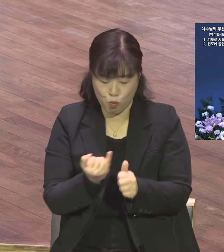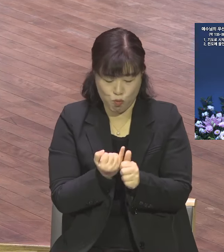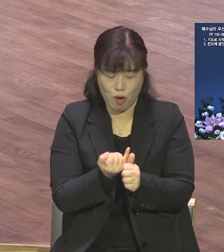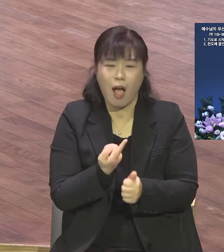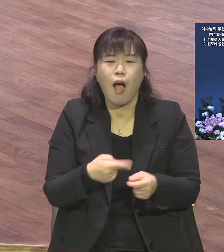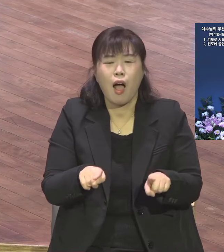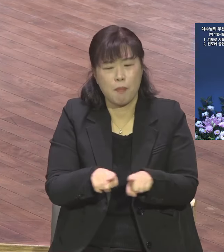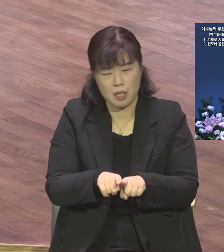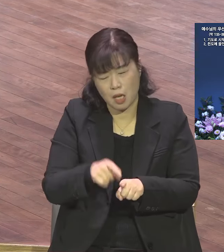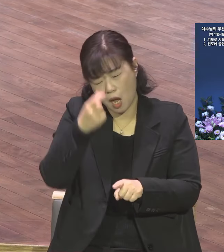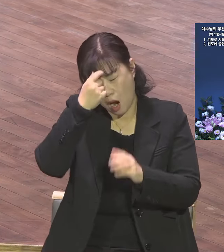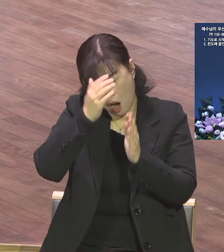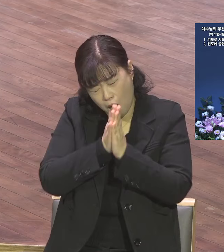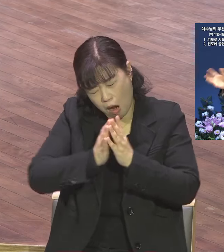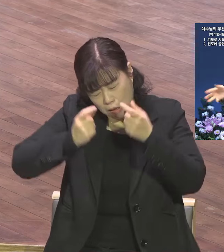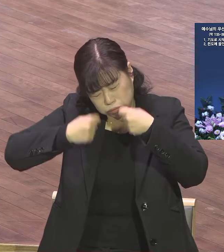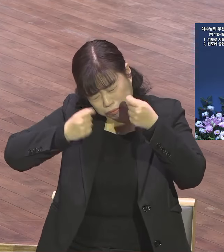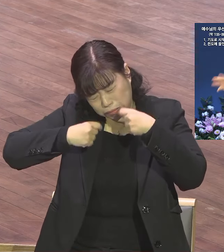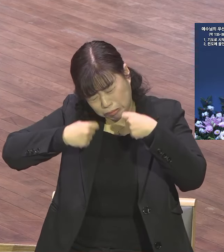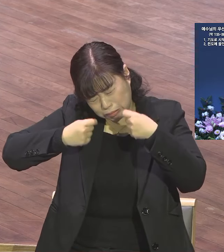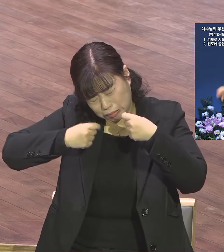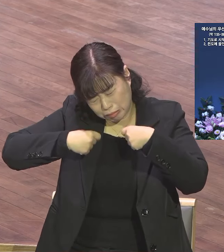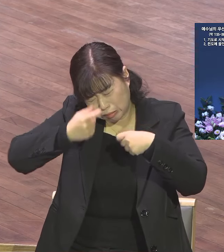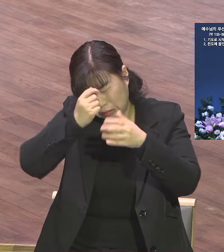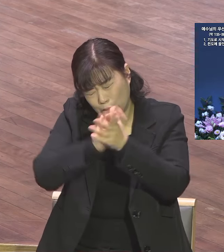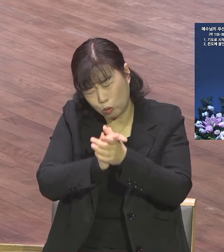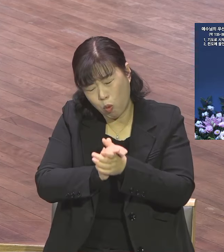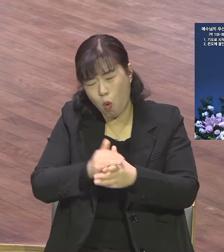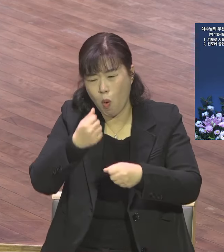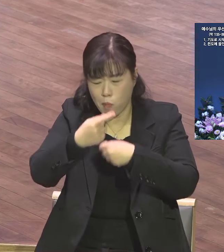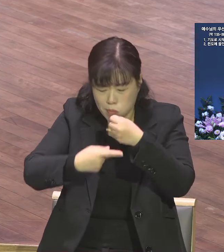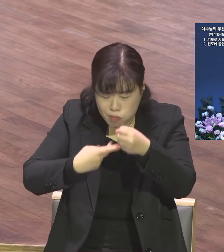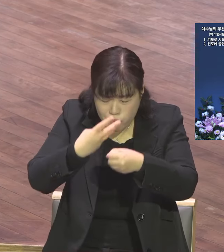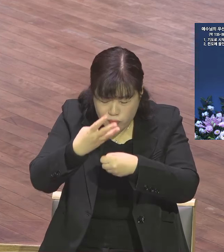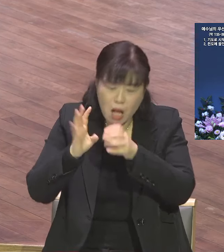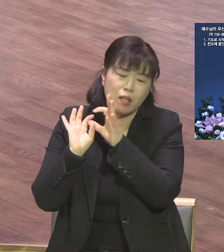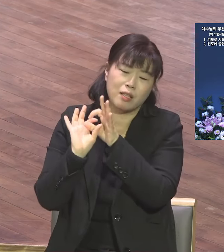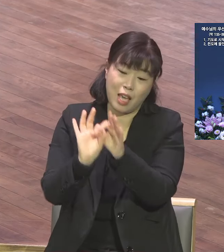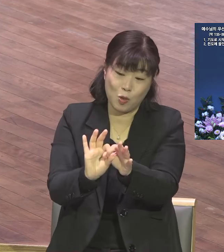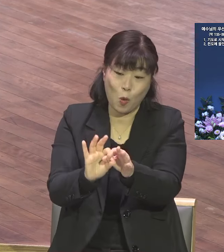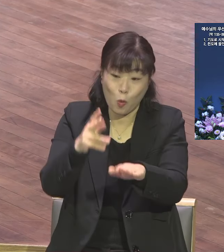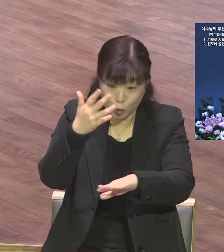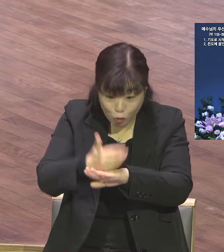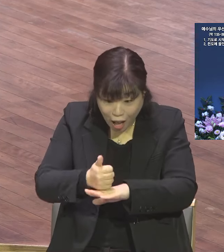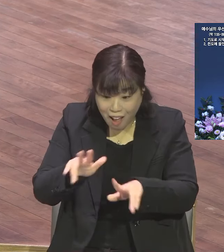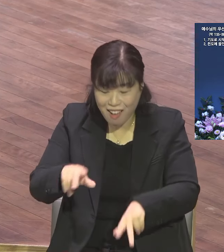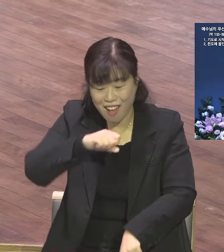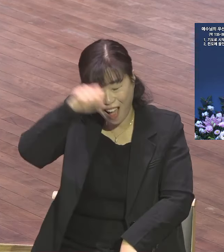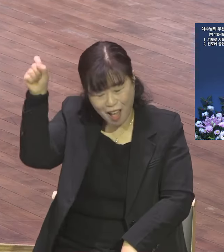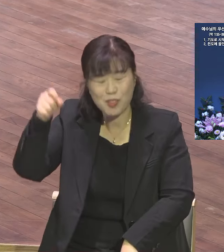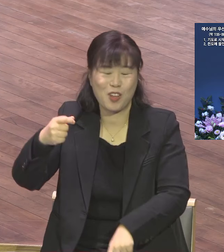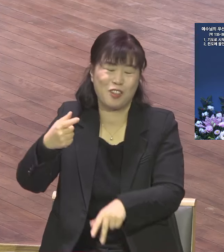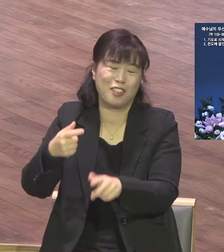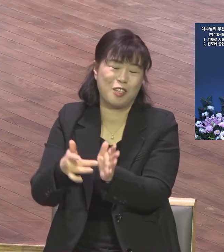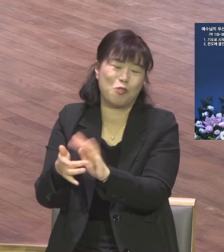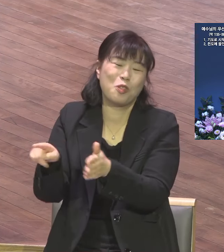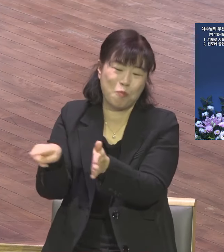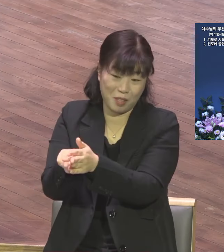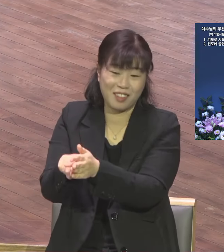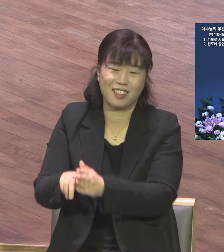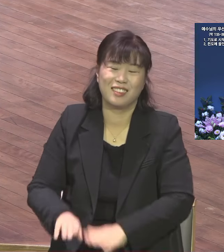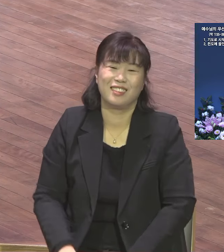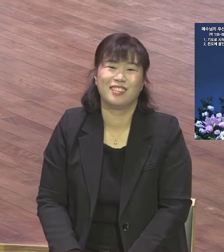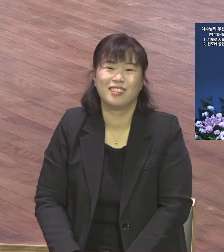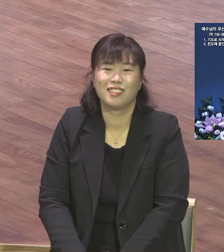집사라고, 문관이에요. 문관 부대 안에 있는 민간인 있죠. 그거 하는 친구인데 충청도 친구예요. 충청도 친구인데